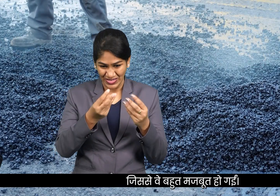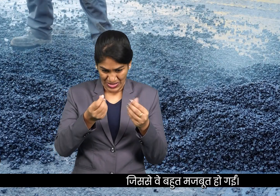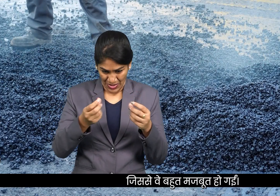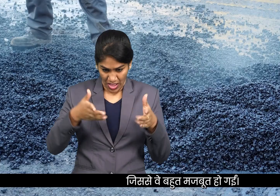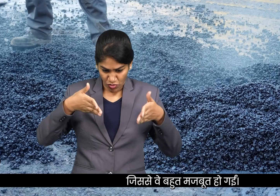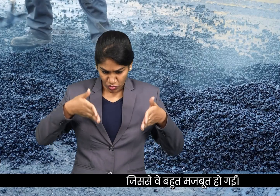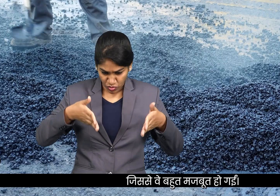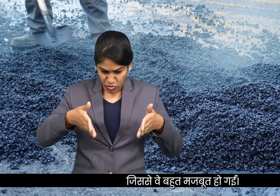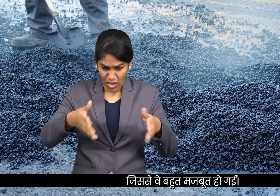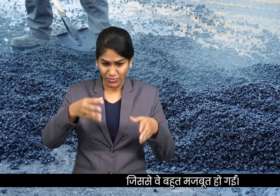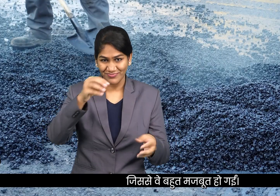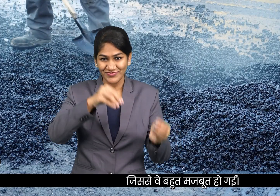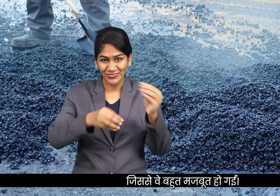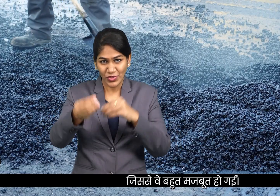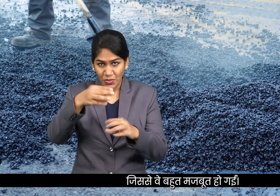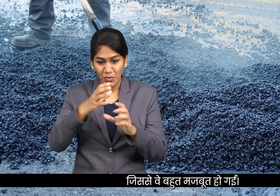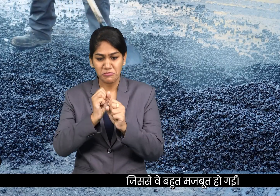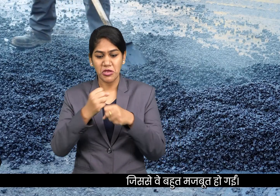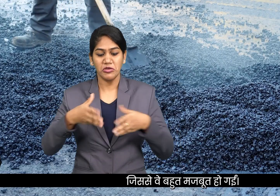गईं।